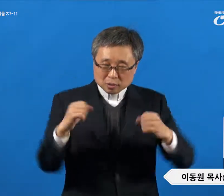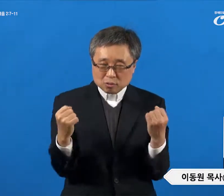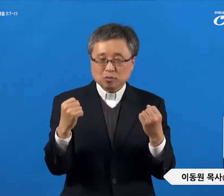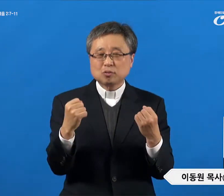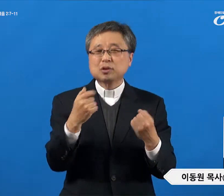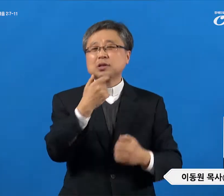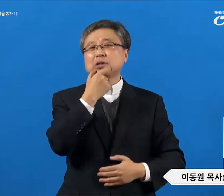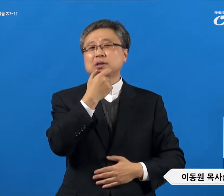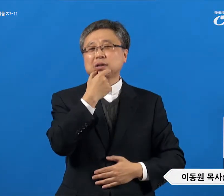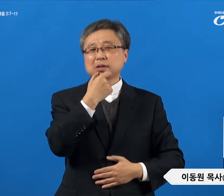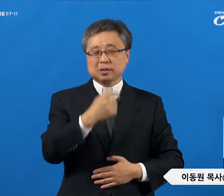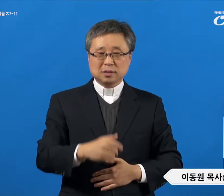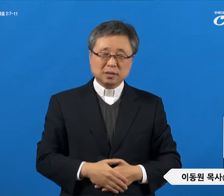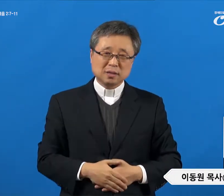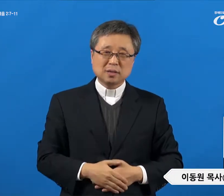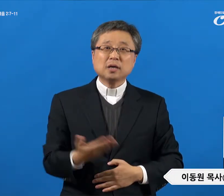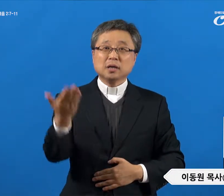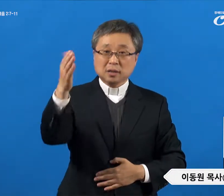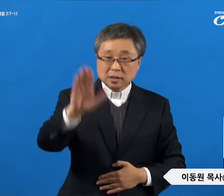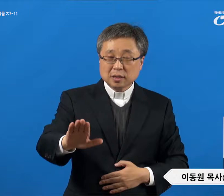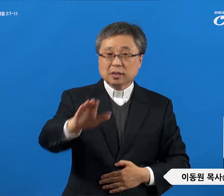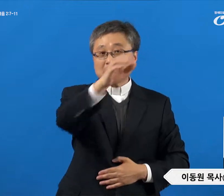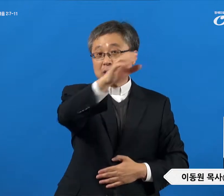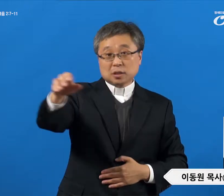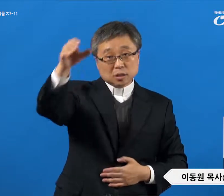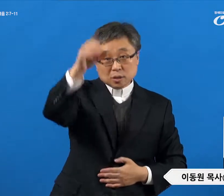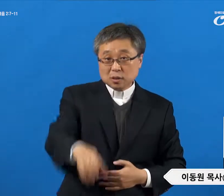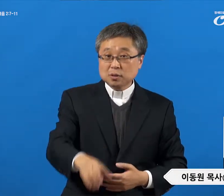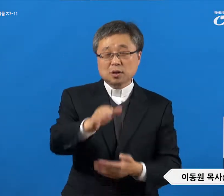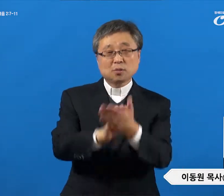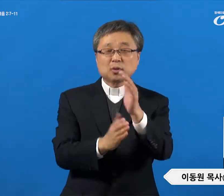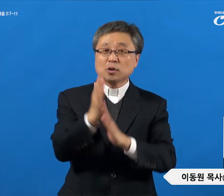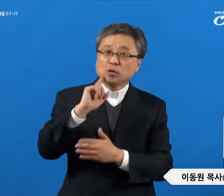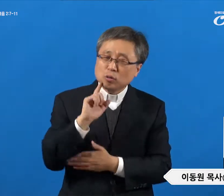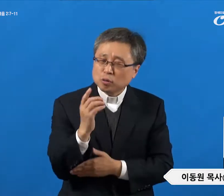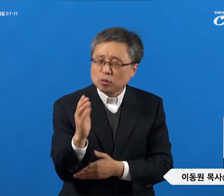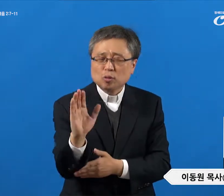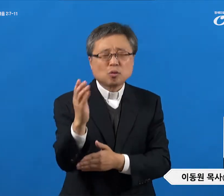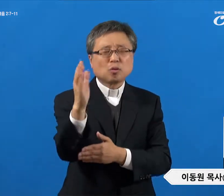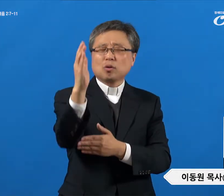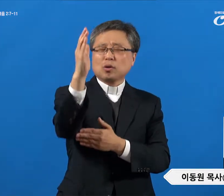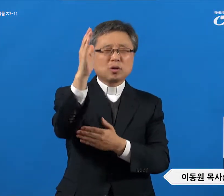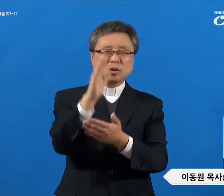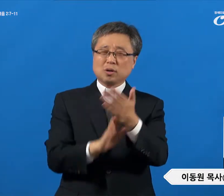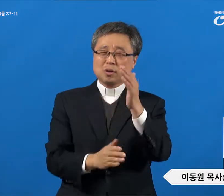거예요. 그러나 십자가 없이 영광도 없습니다. No cross, no crown 이라는 말이